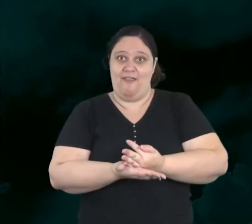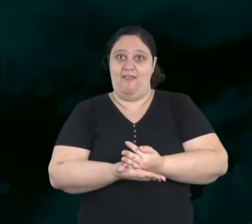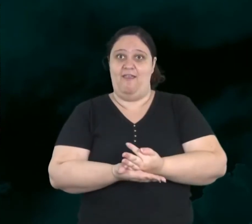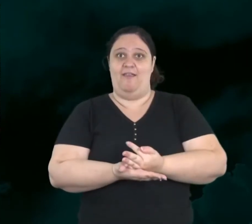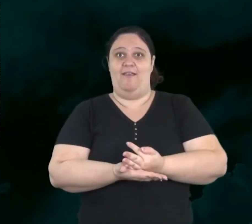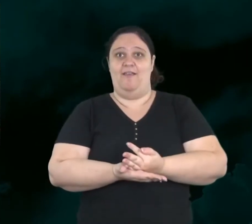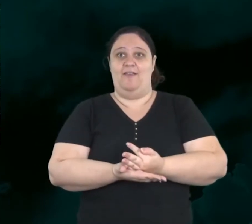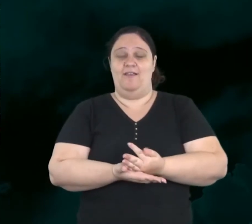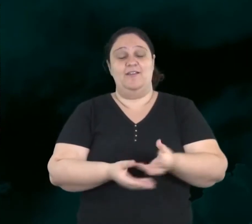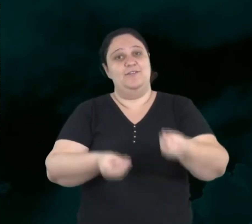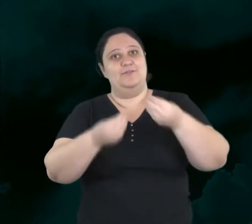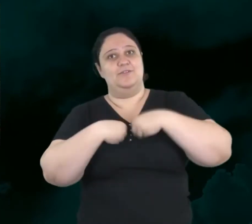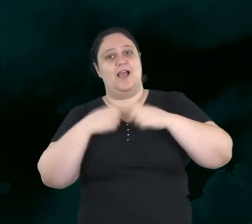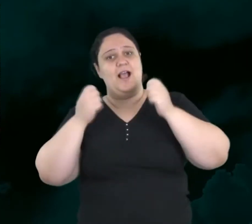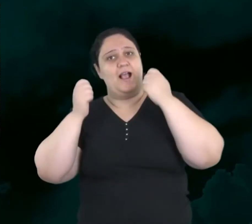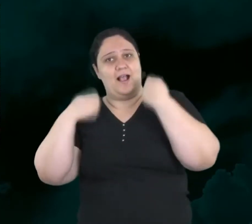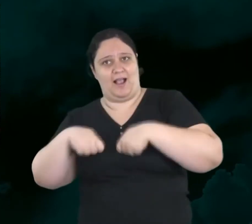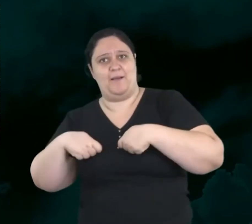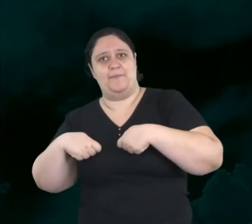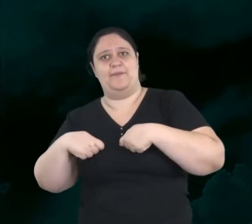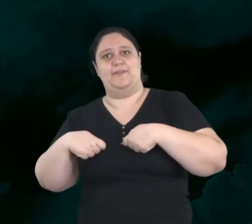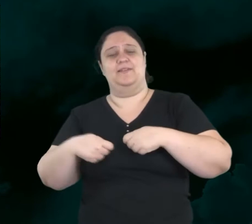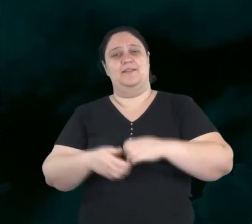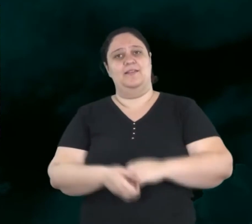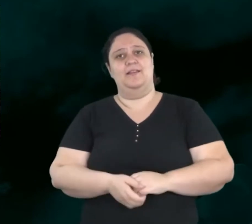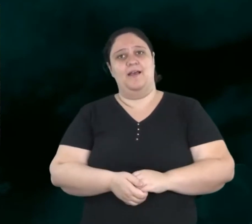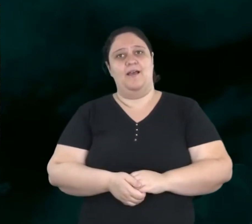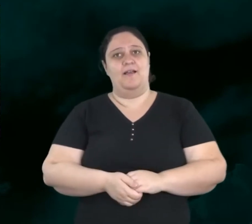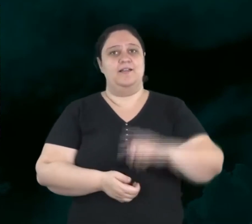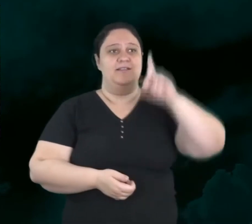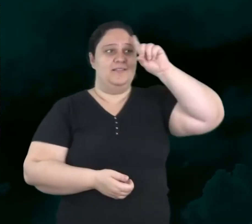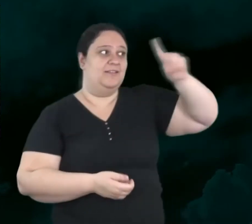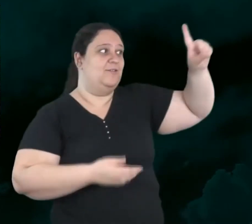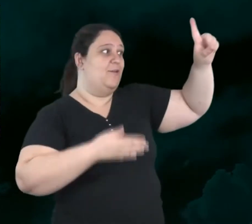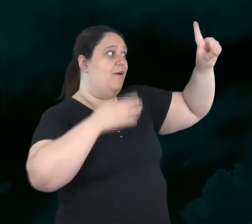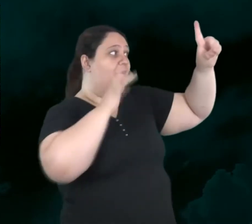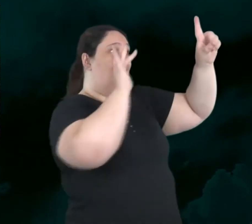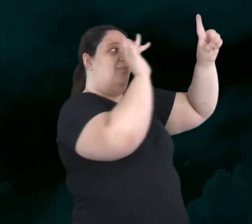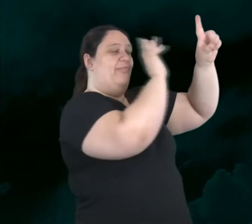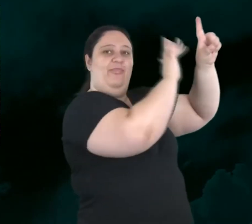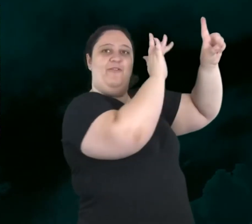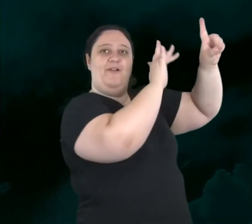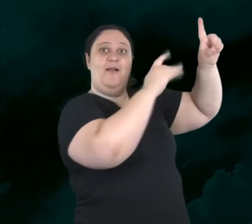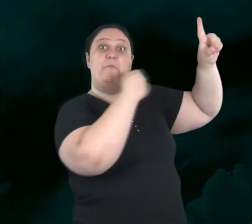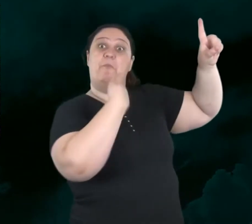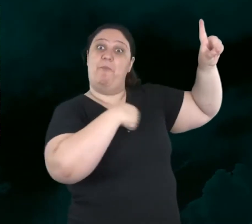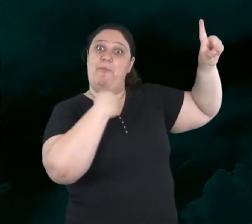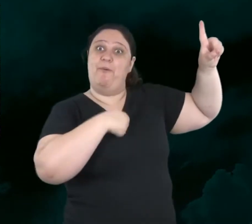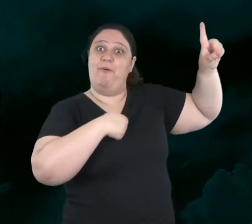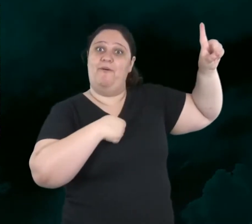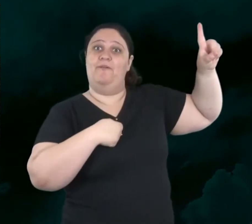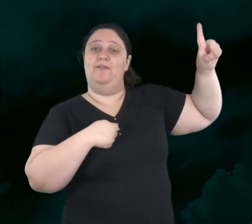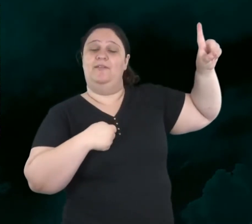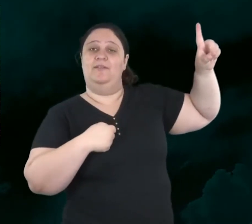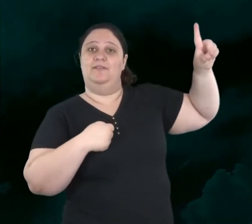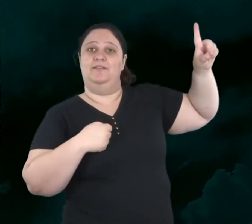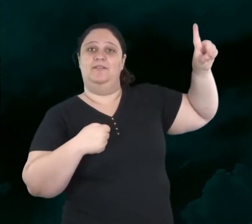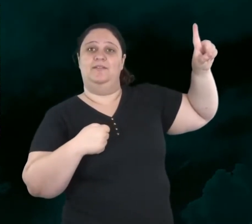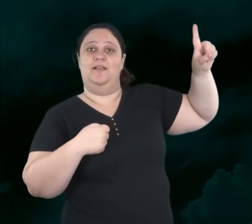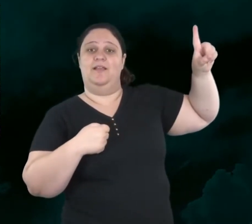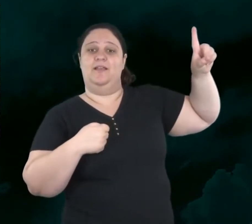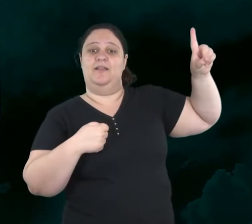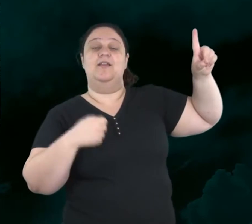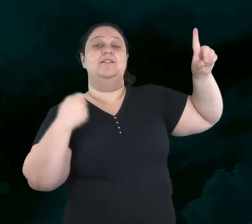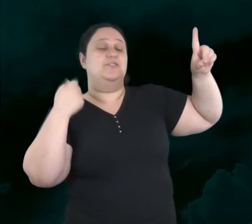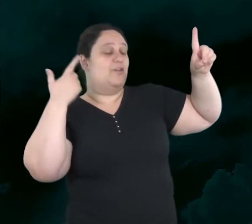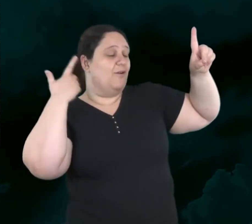dá, né, o acesso às coisas que o homem natural não tem. Nós temos acesso às coisas